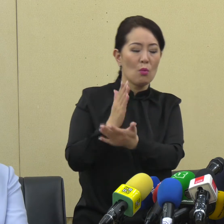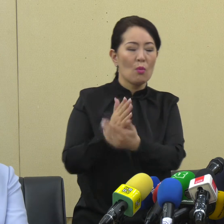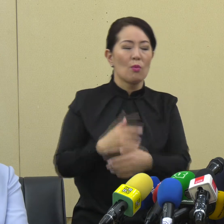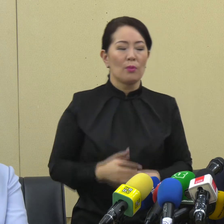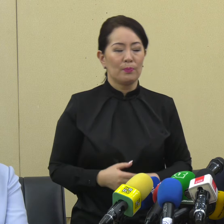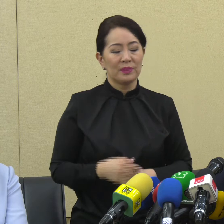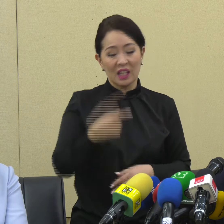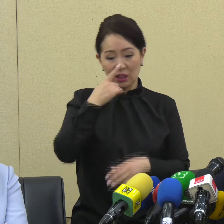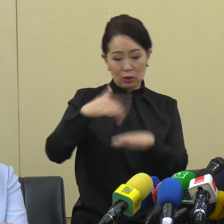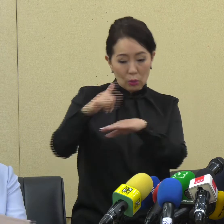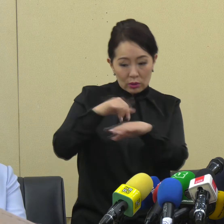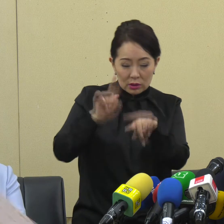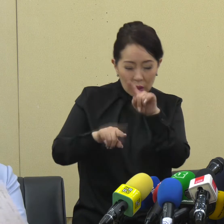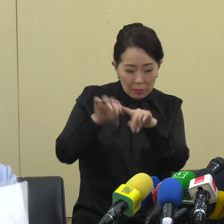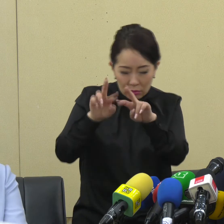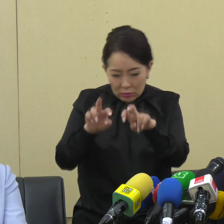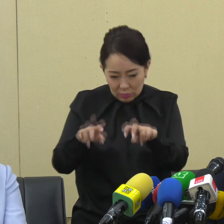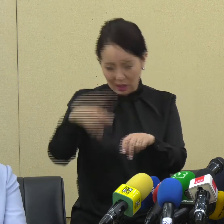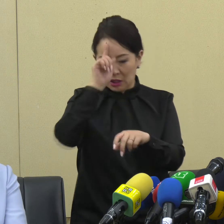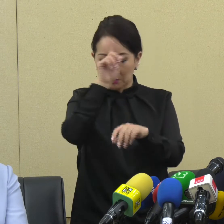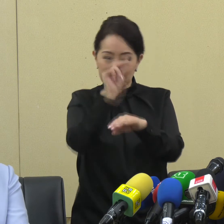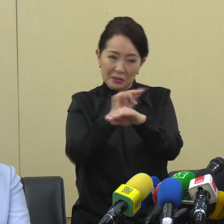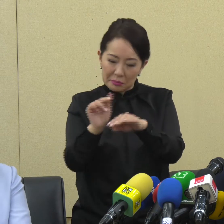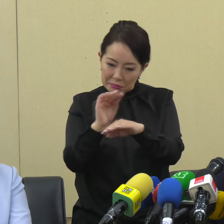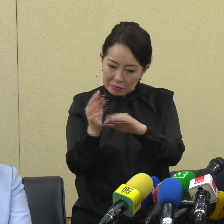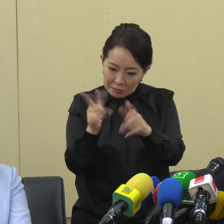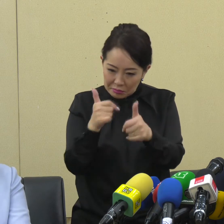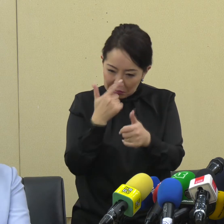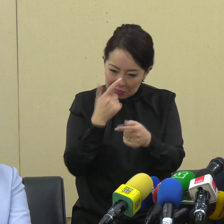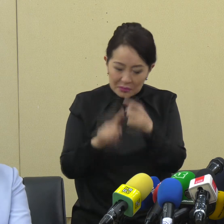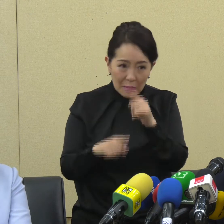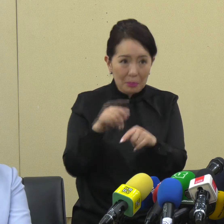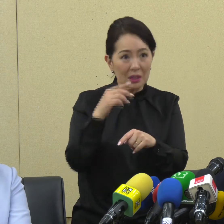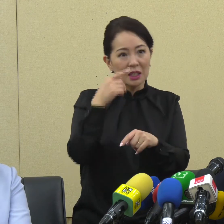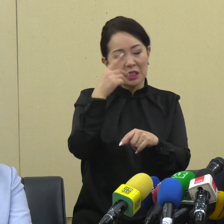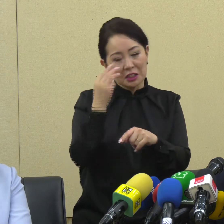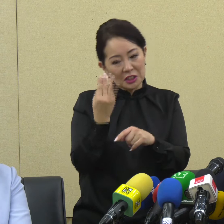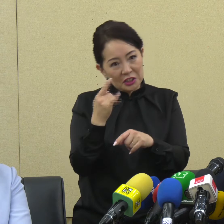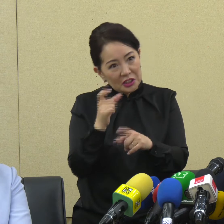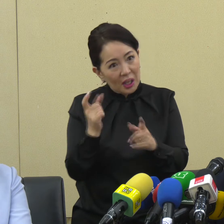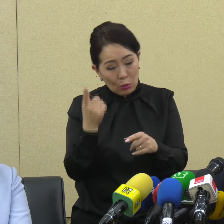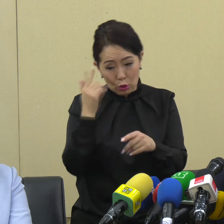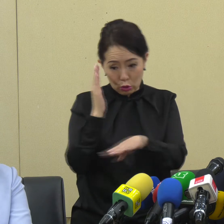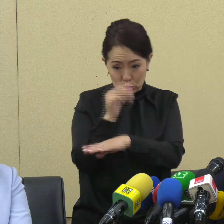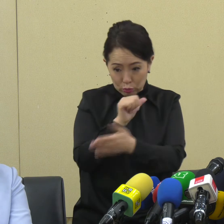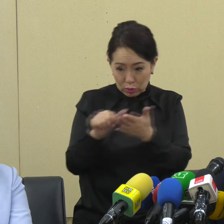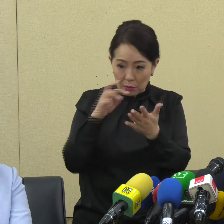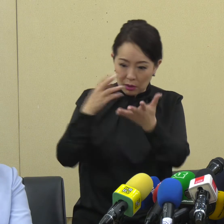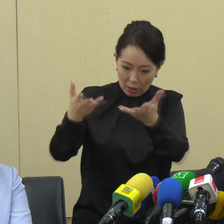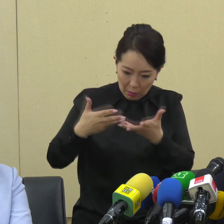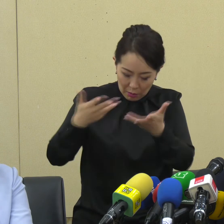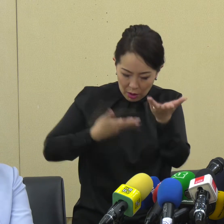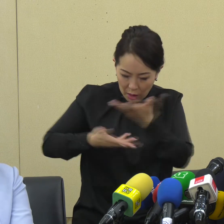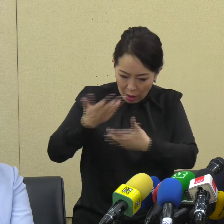орны үйлдэлүүд эмчилгээнд дээр гарч байгаа шинжилгээнүүд өдөр болгон одоо бид нар мэдээ солилцож энэ дээрээ бид нар